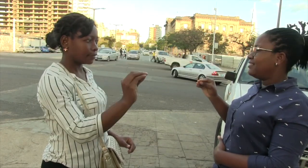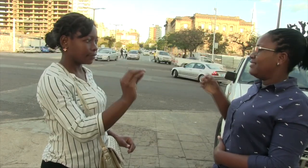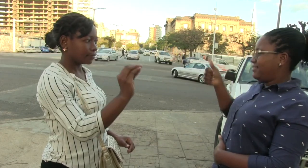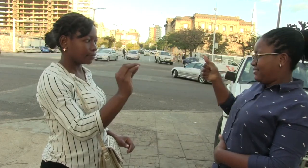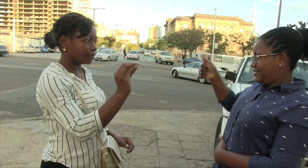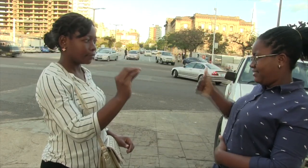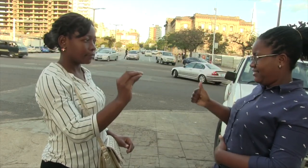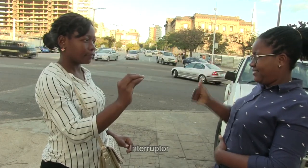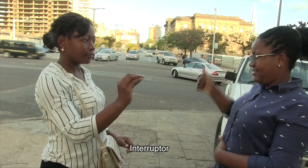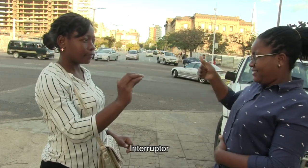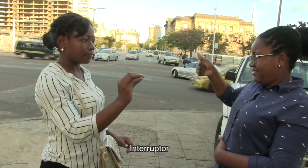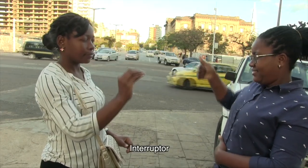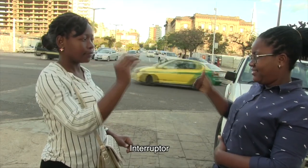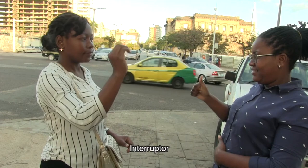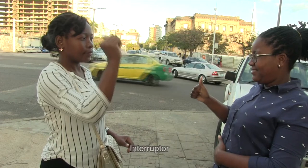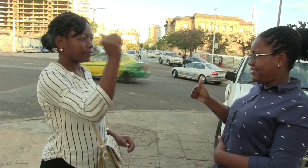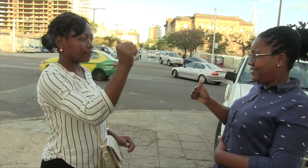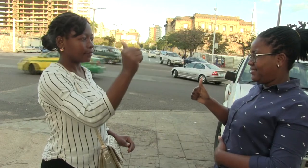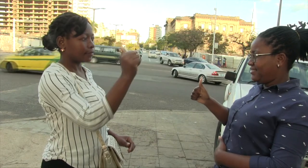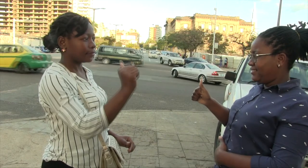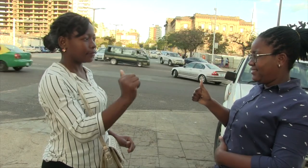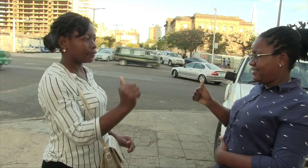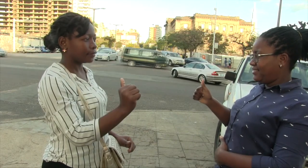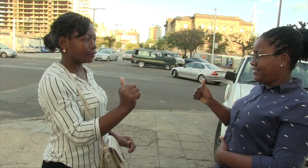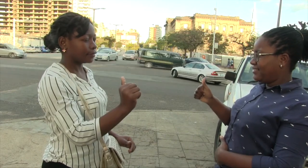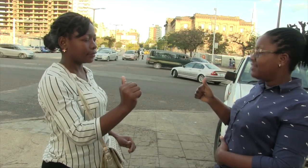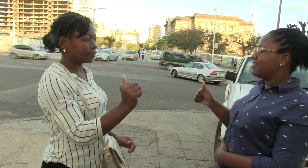interruptor.